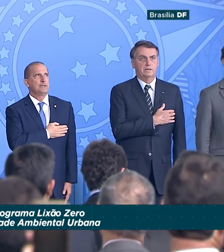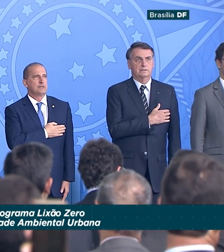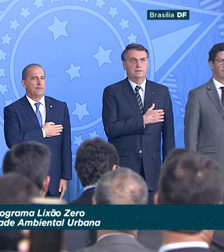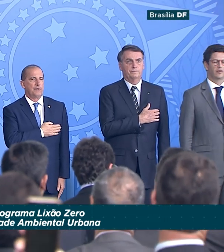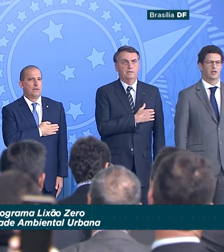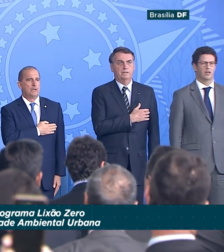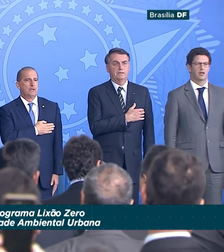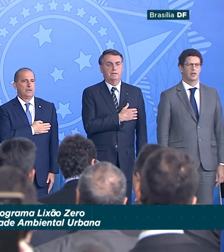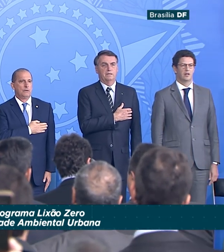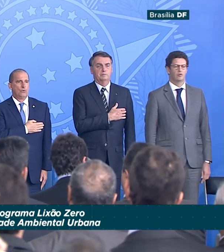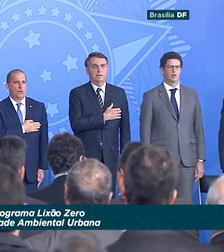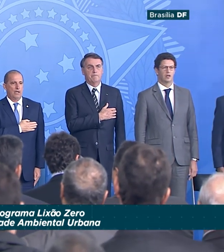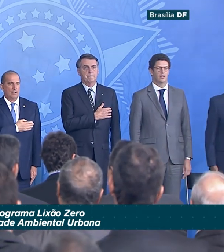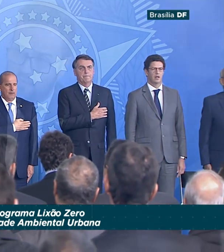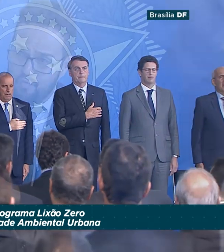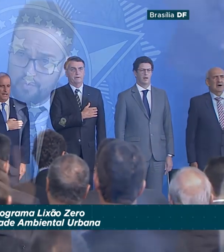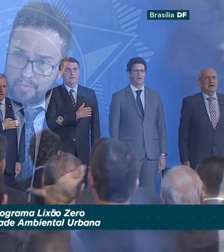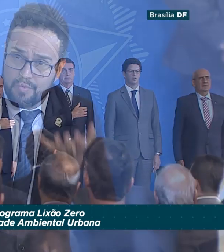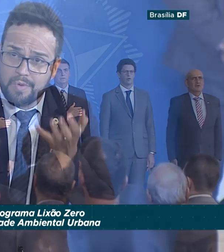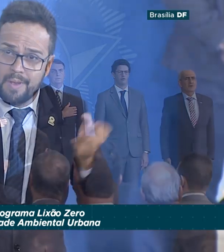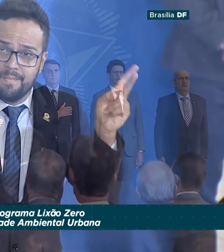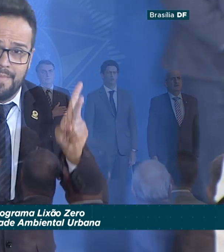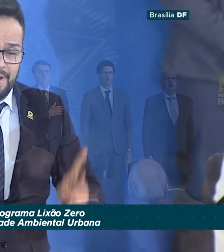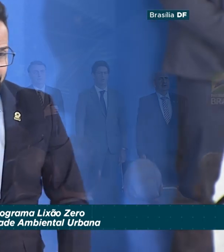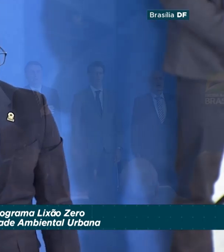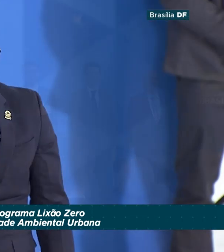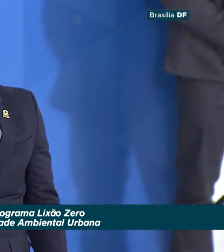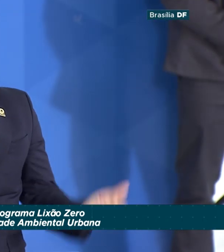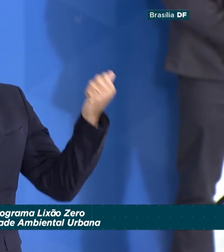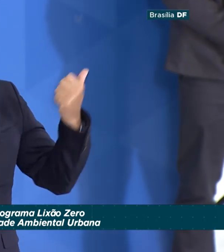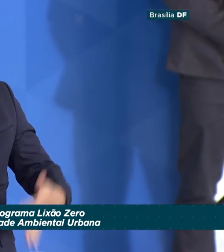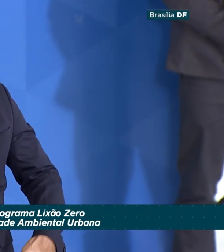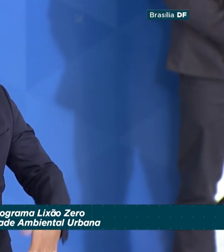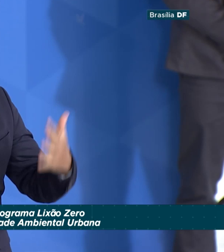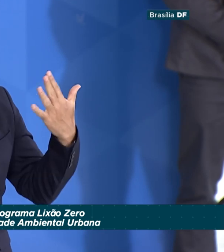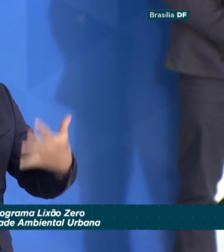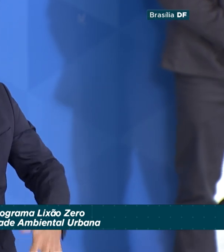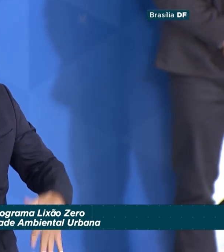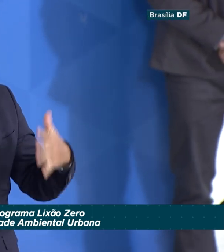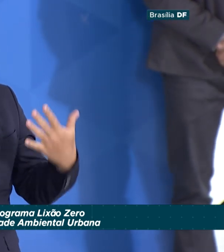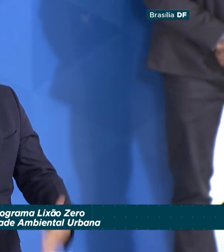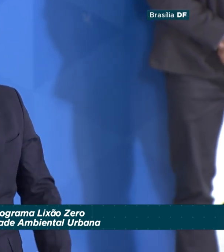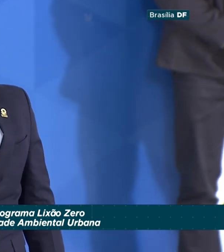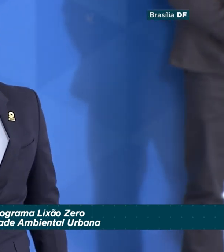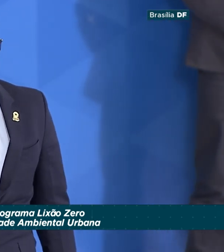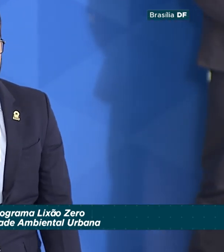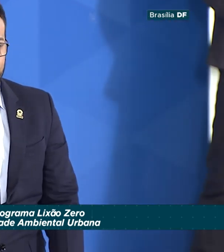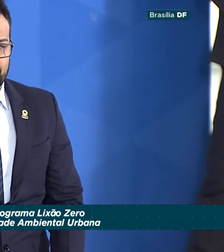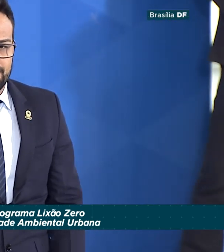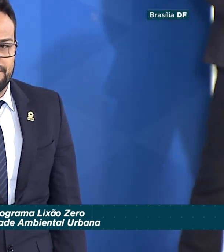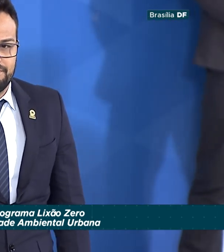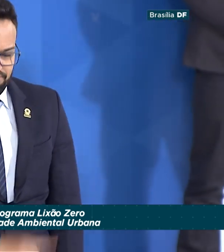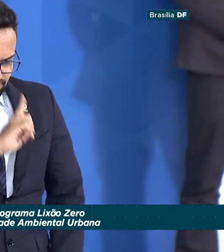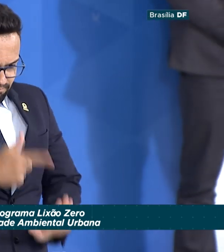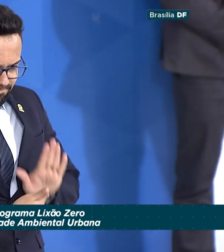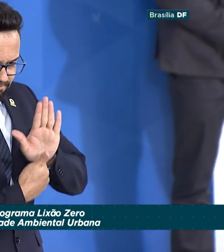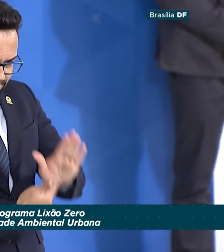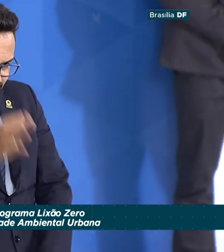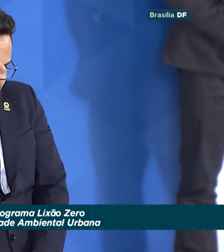louro desta flora, mas no futuro e glória do passado. Os seres